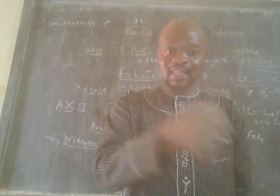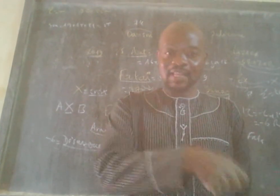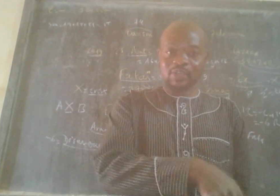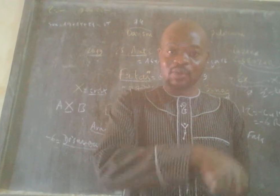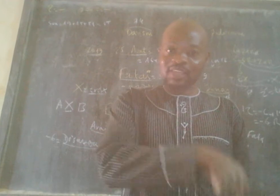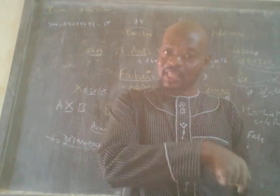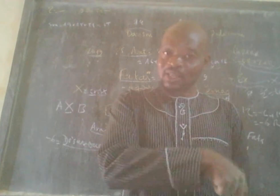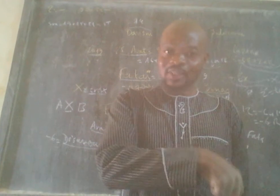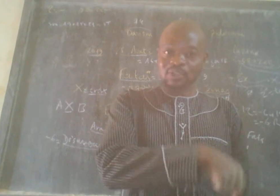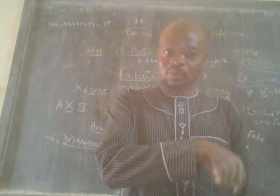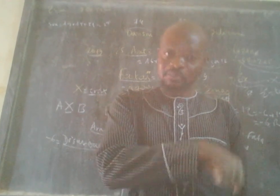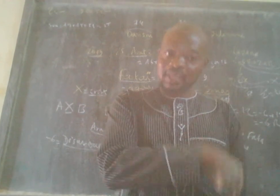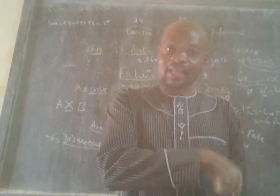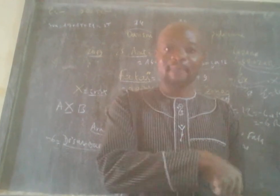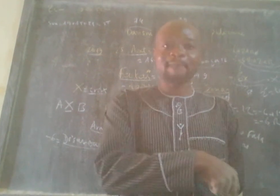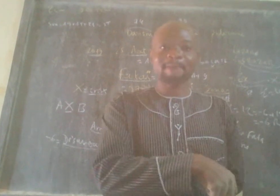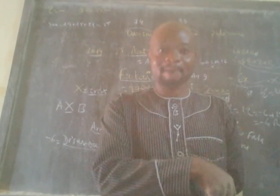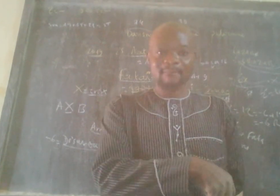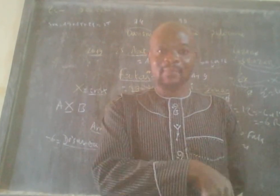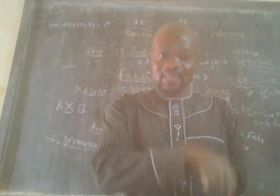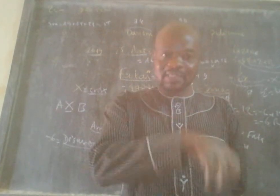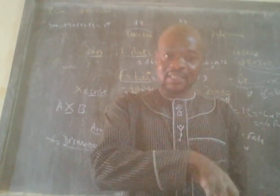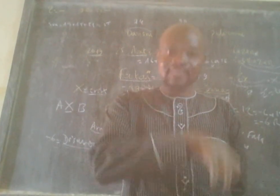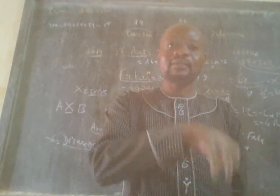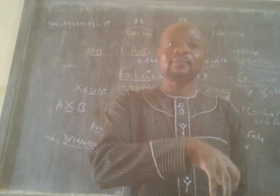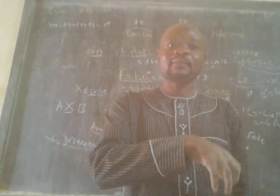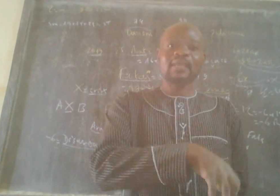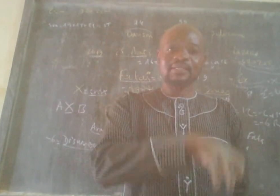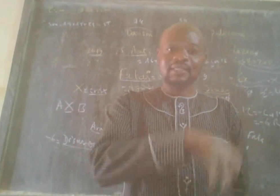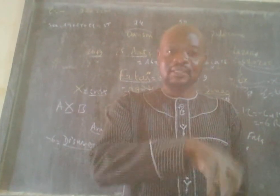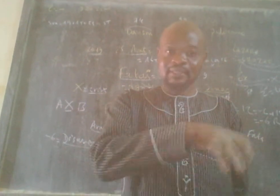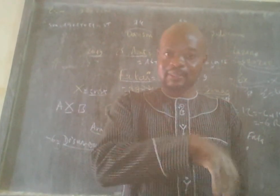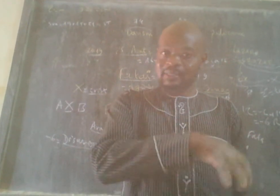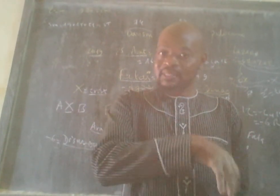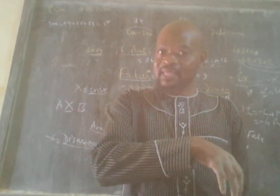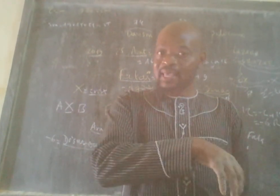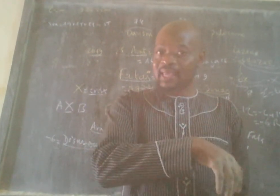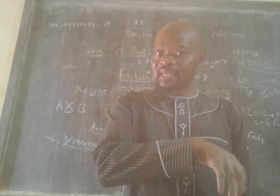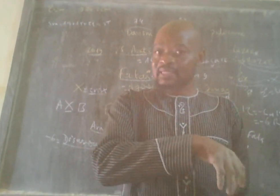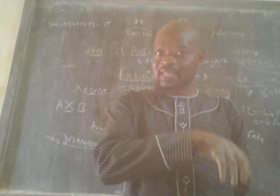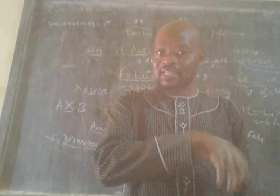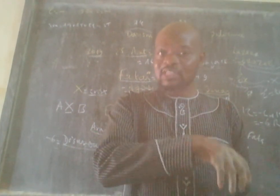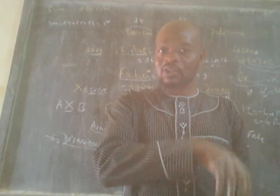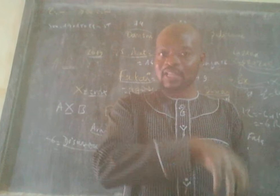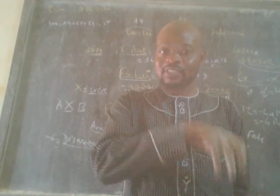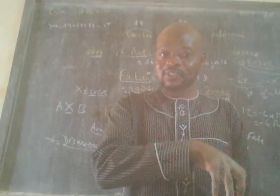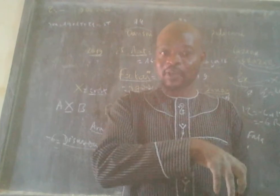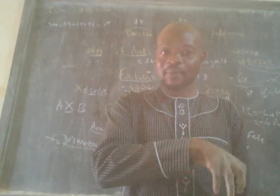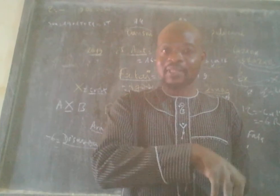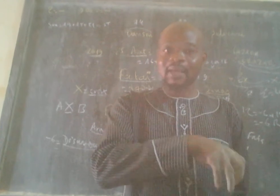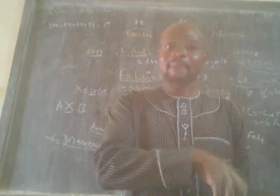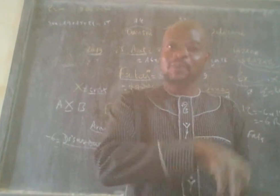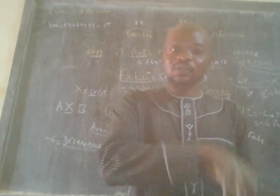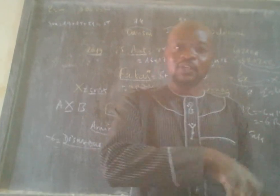les gens qui étaient dans de son pied là. Ainsi, ici, c'est les antidotes de la saison qui viennent là. Ils sont venus